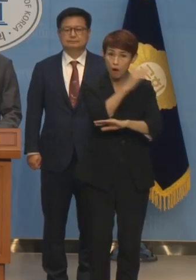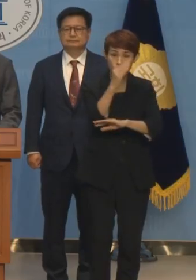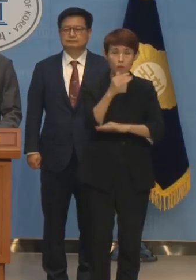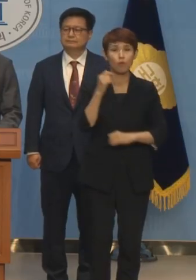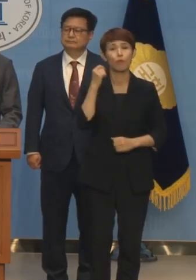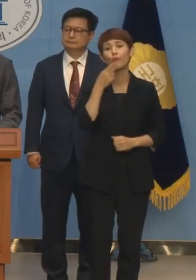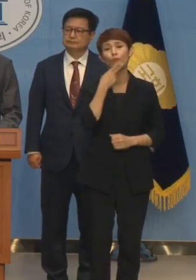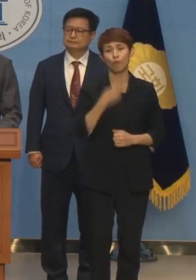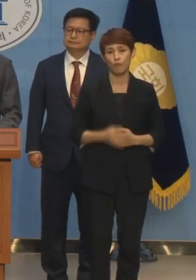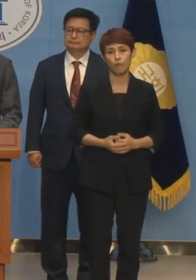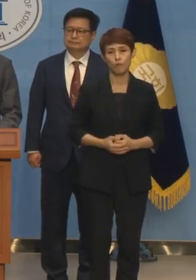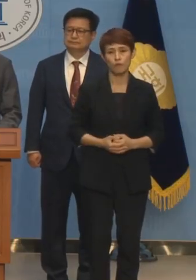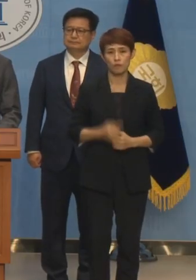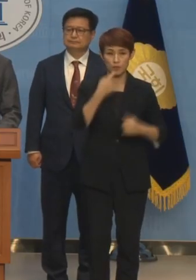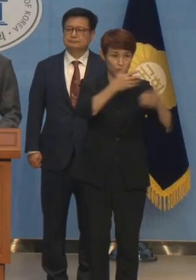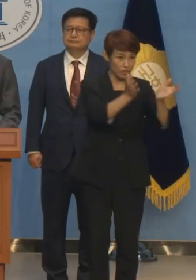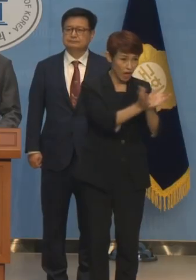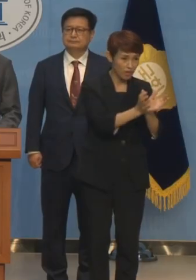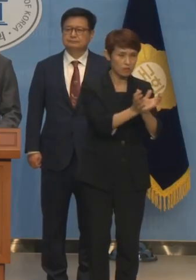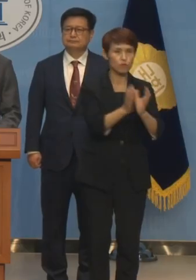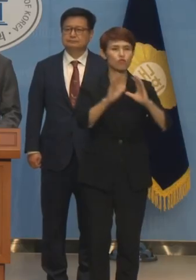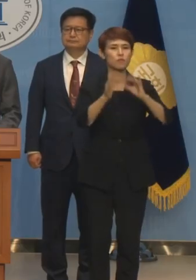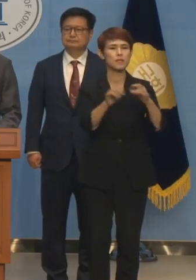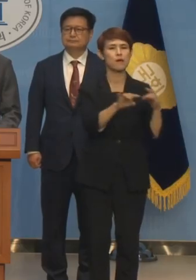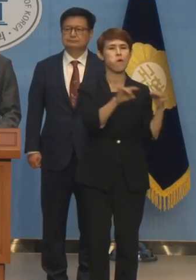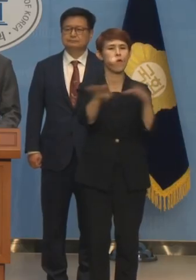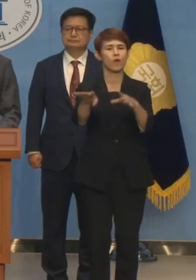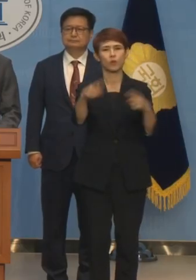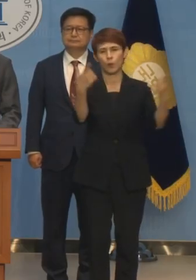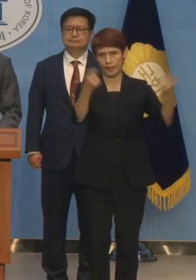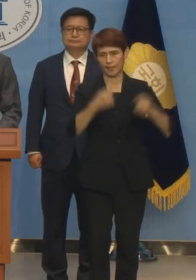의문입니다. 민주당은 국민을 속이고 있는 것입니다.